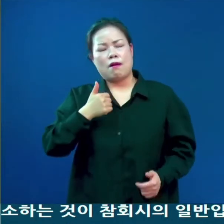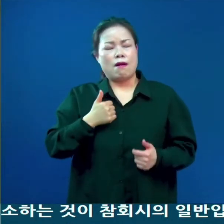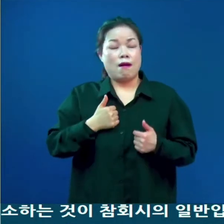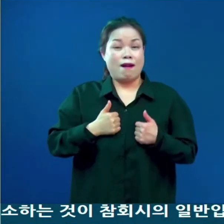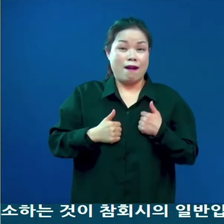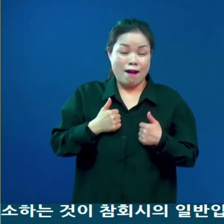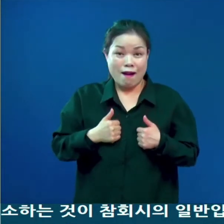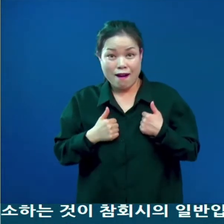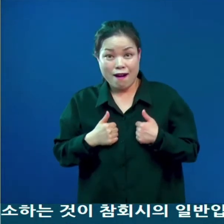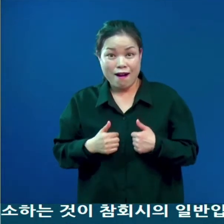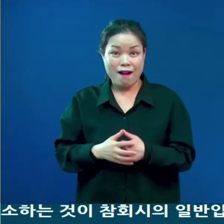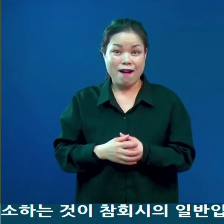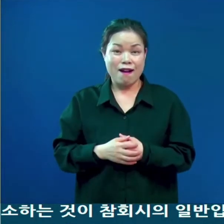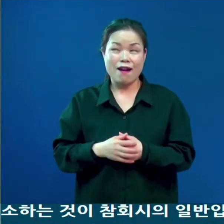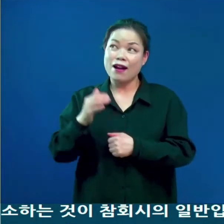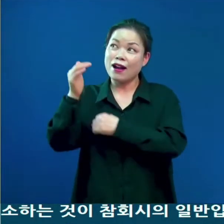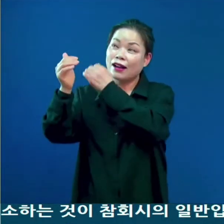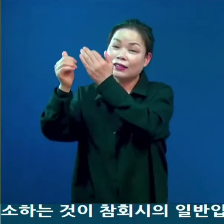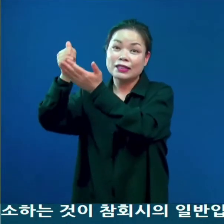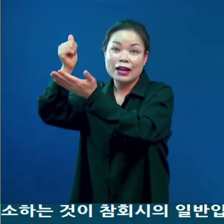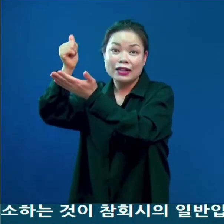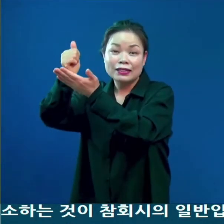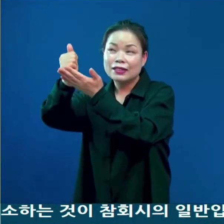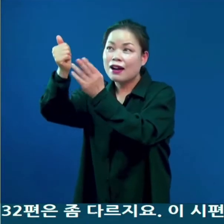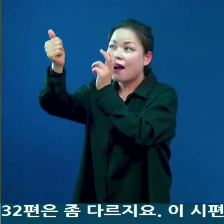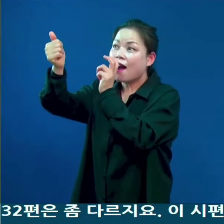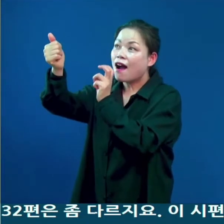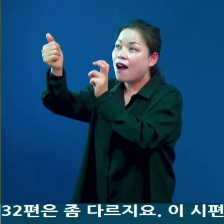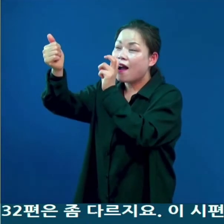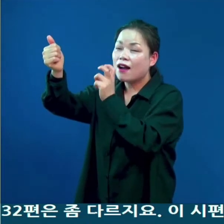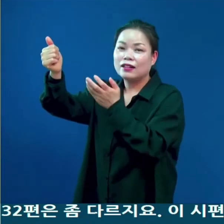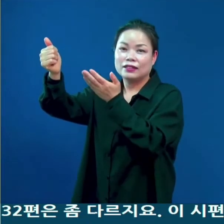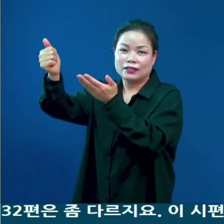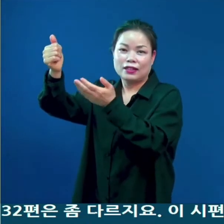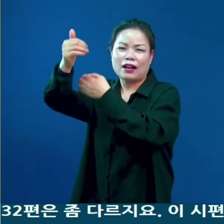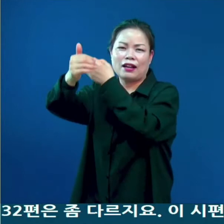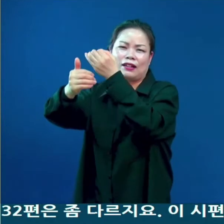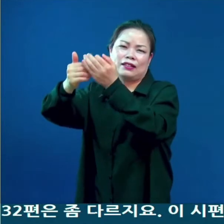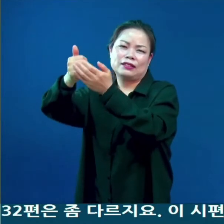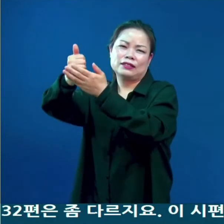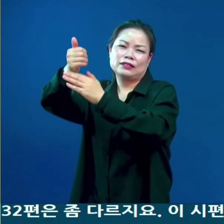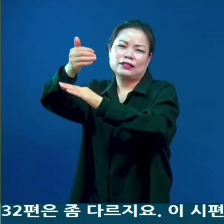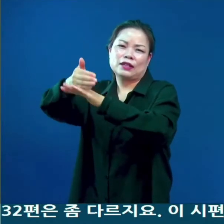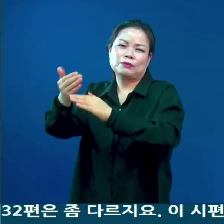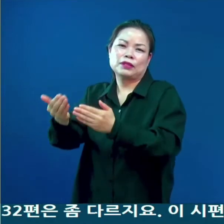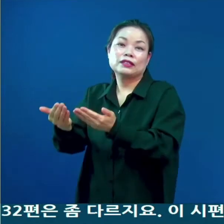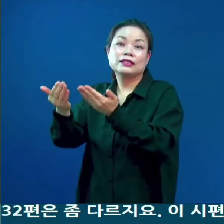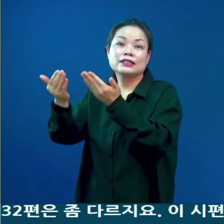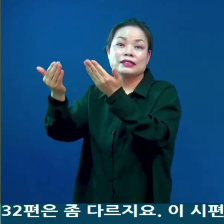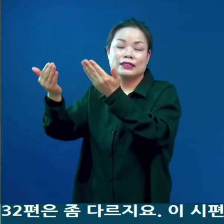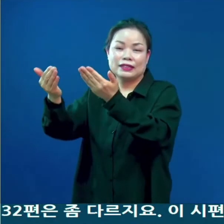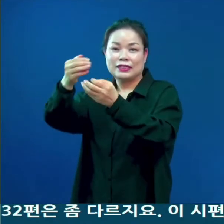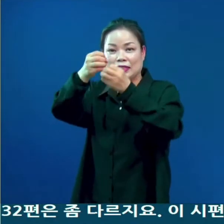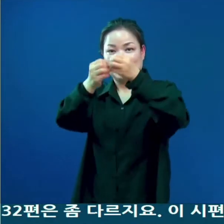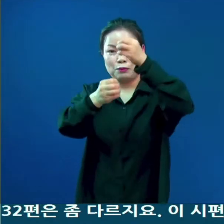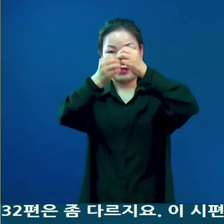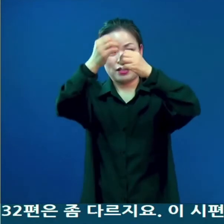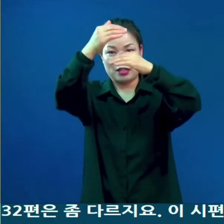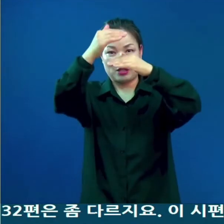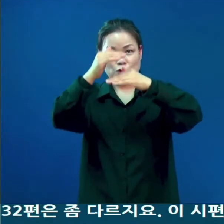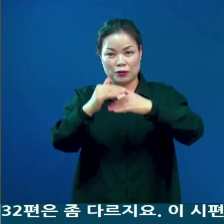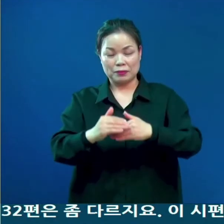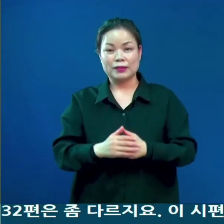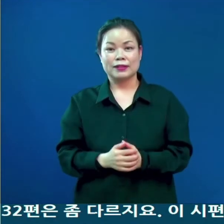거예요. 그래서 하나님을 찬송하며 하나님께 감사하며 나아가는 시편입니다.